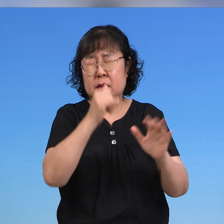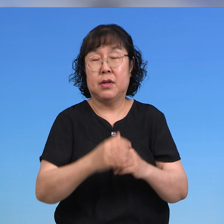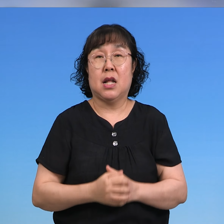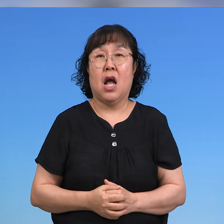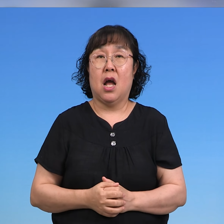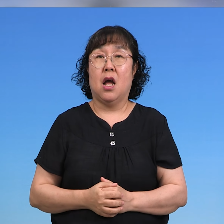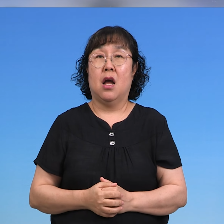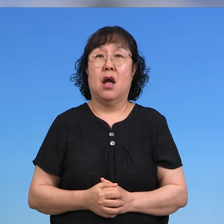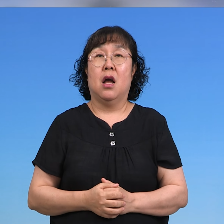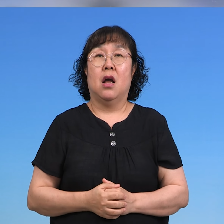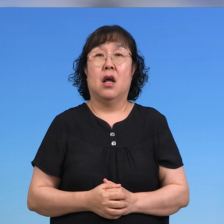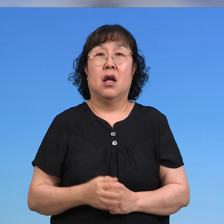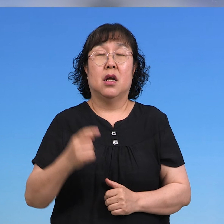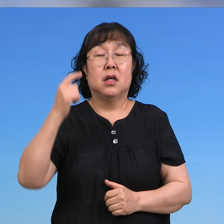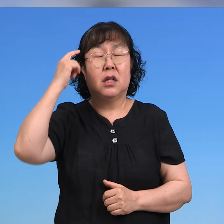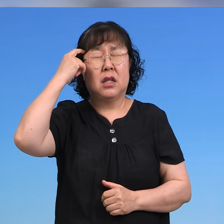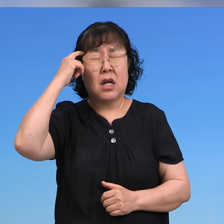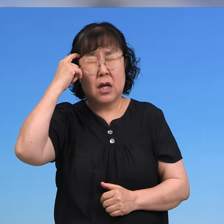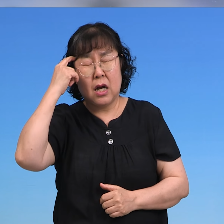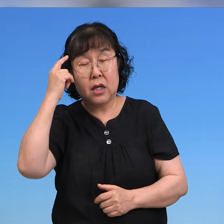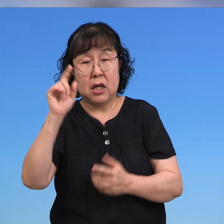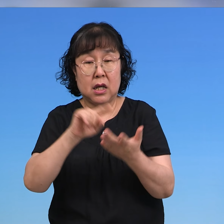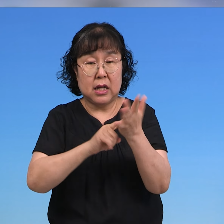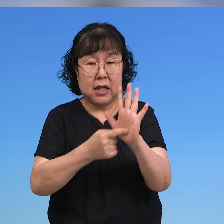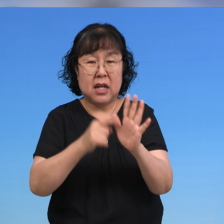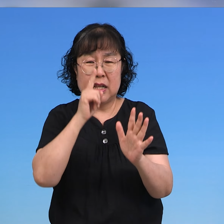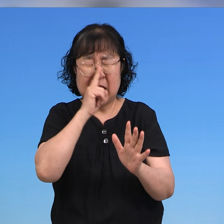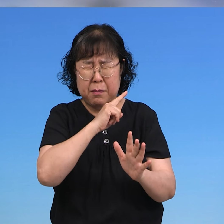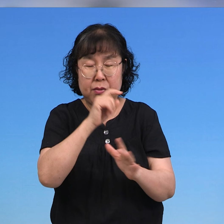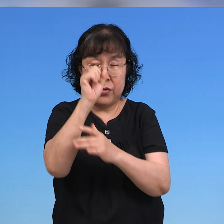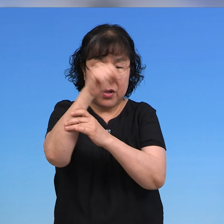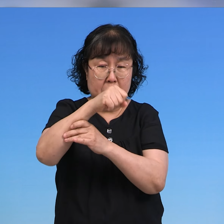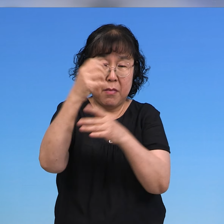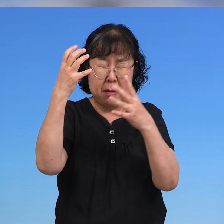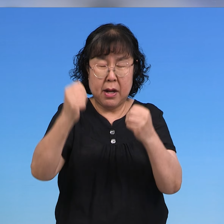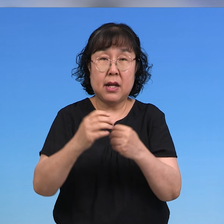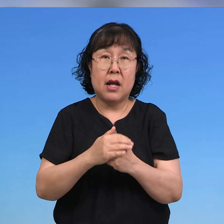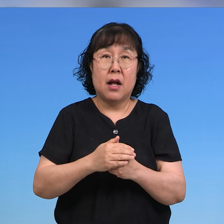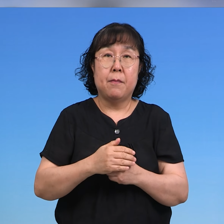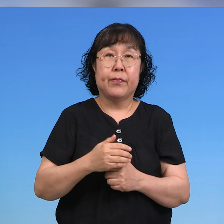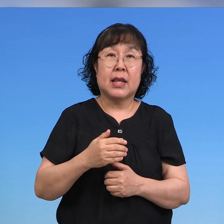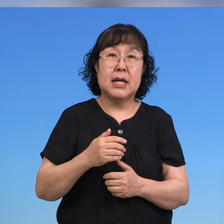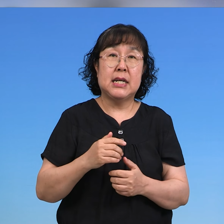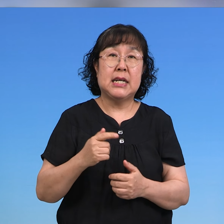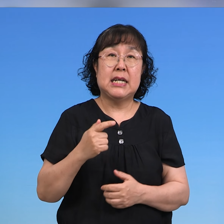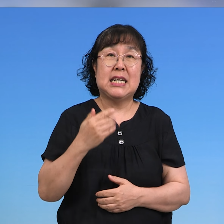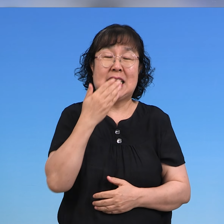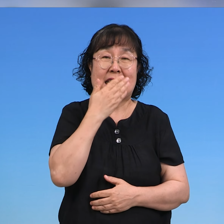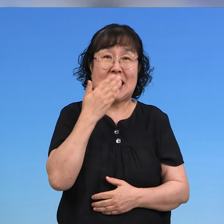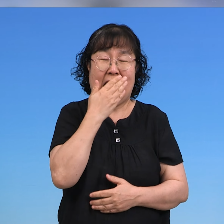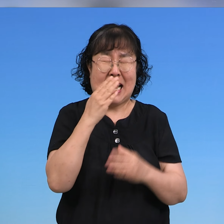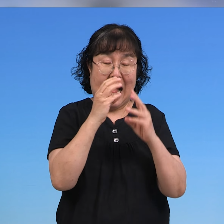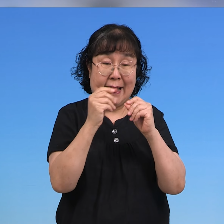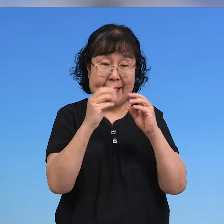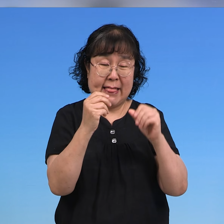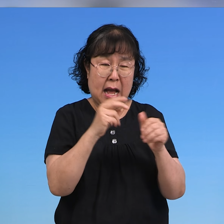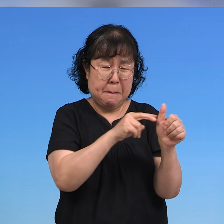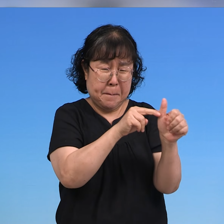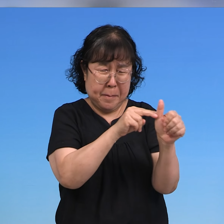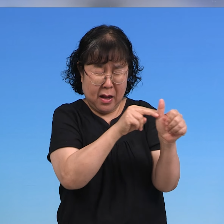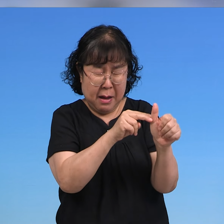참 많습니다. 여러분들이 아시지만 민수기 13장에서 가나안을 정탐하고 온 12명 중에 10명의